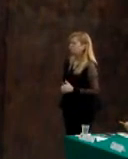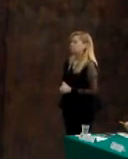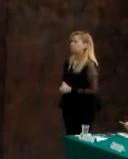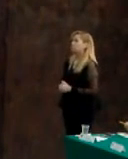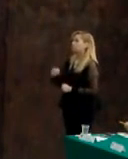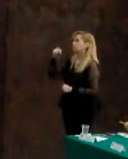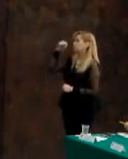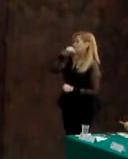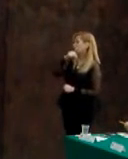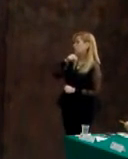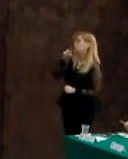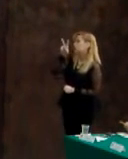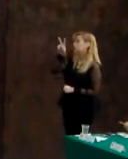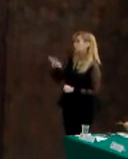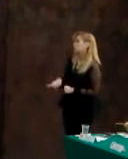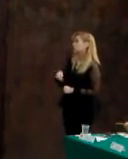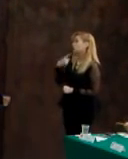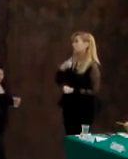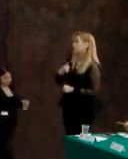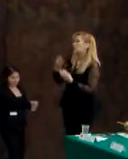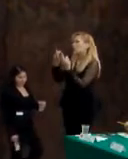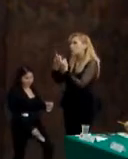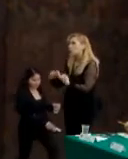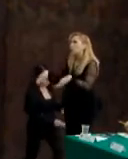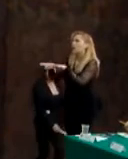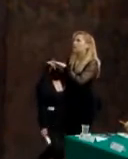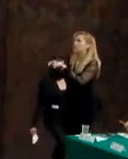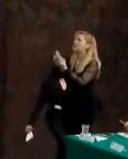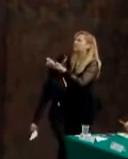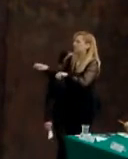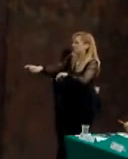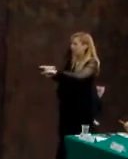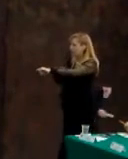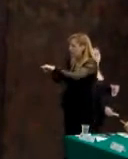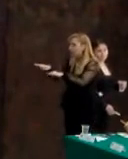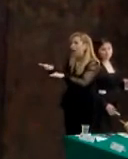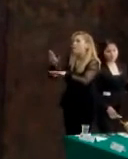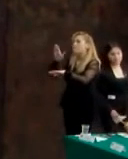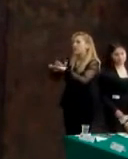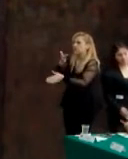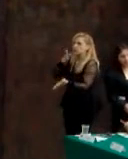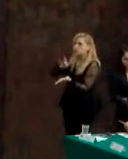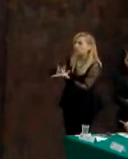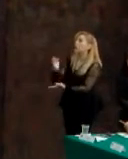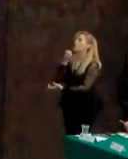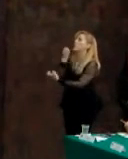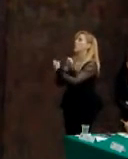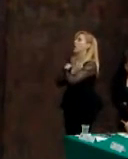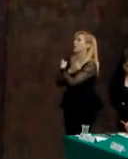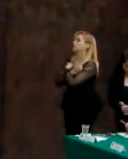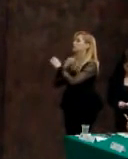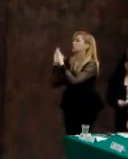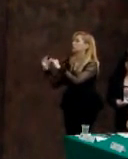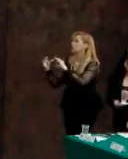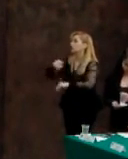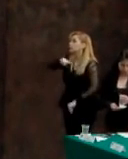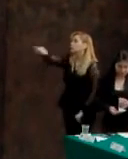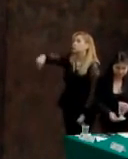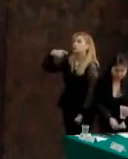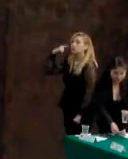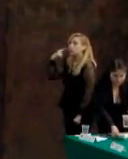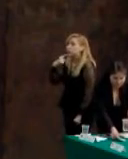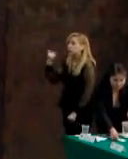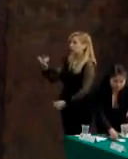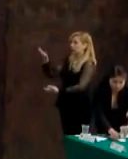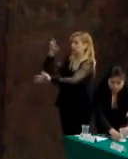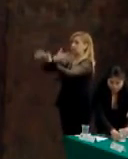Ella, sobre la importancia de trabajar a favor de la educación de las personas sordas y de la